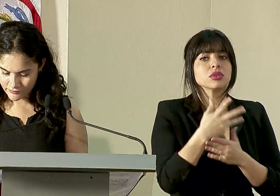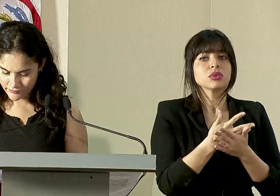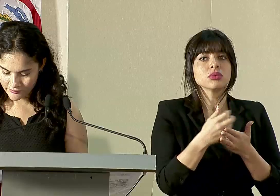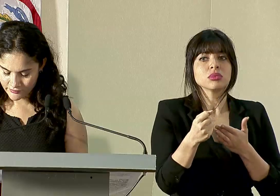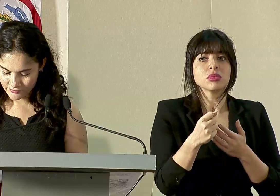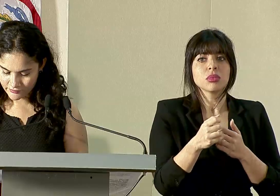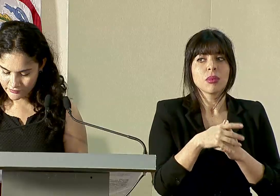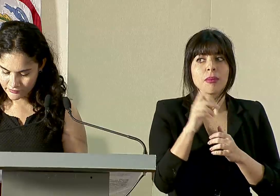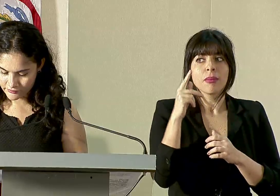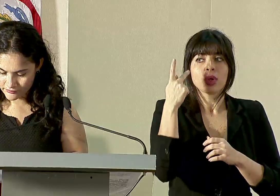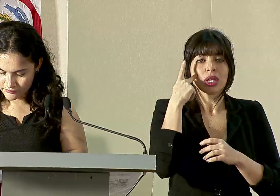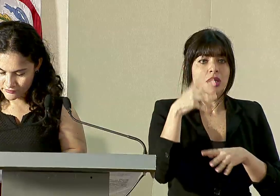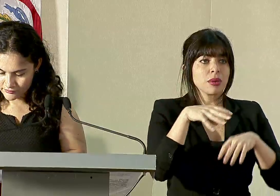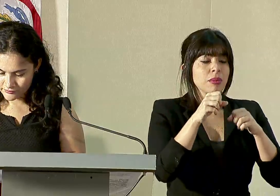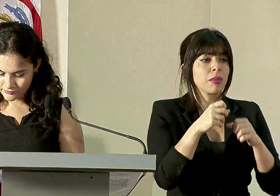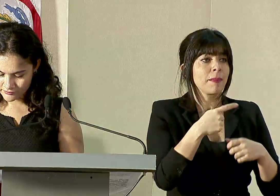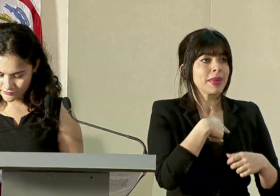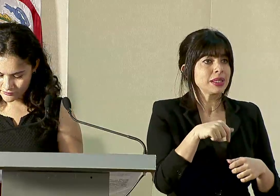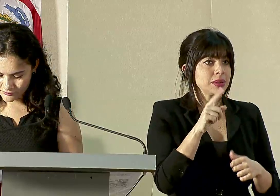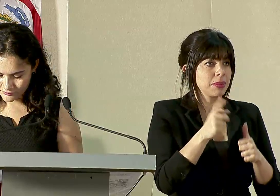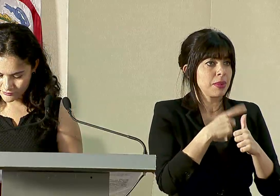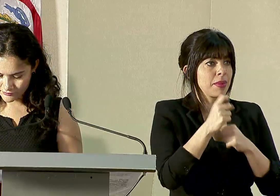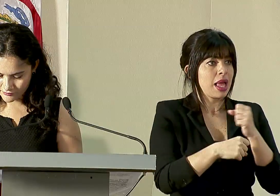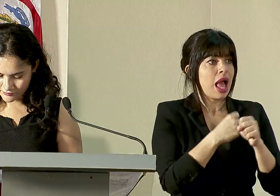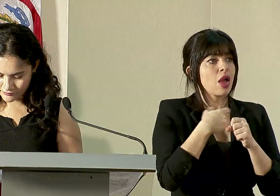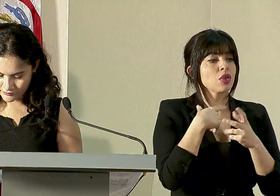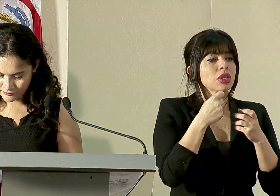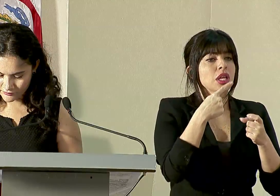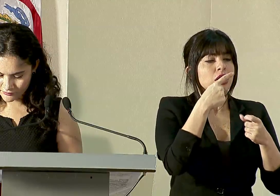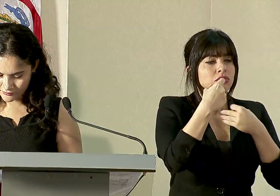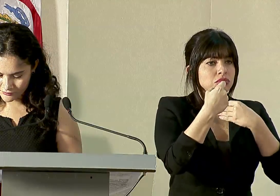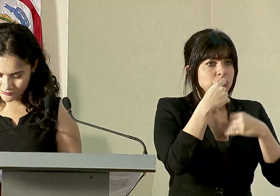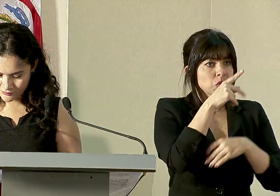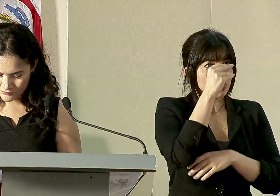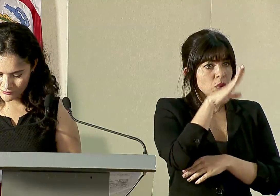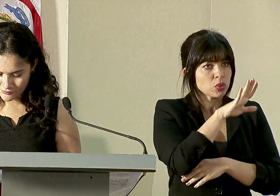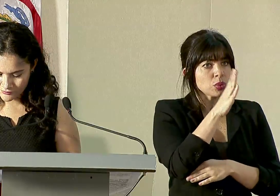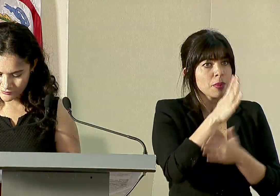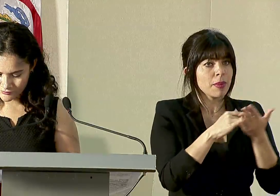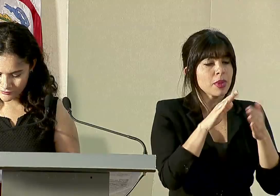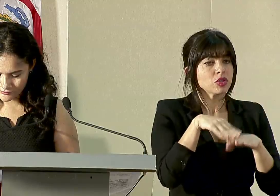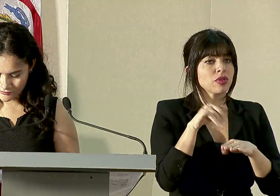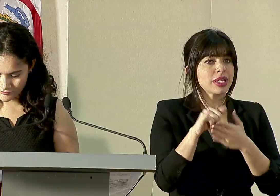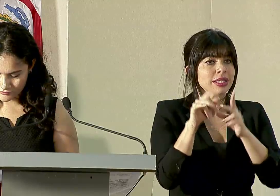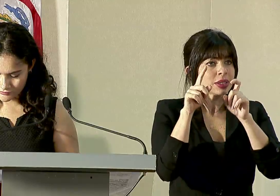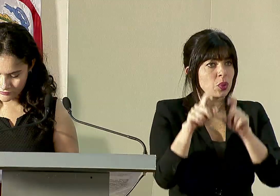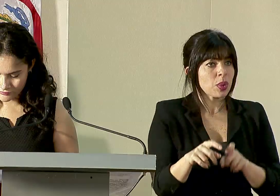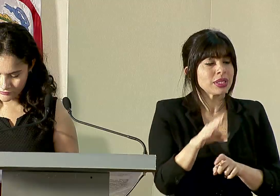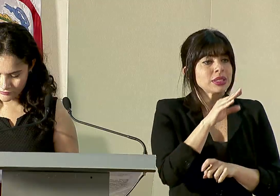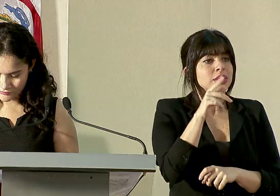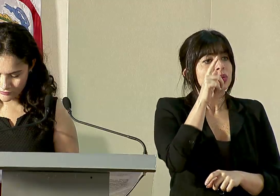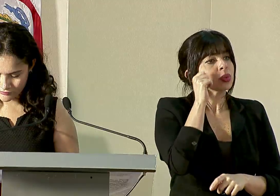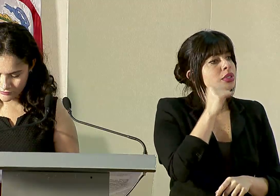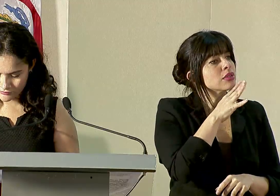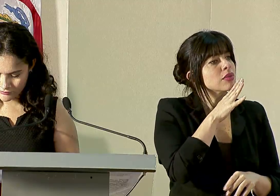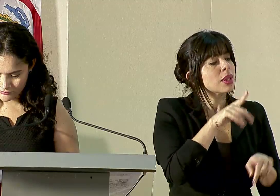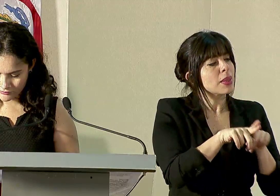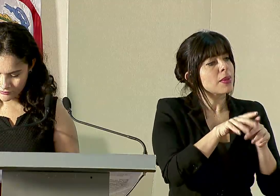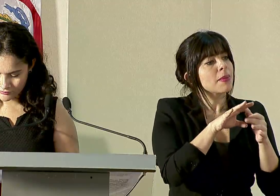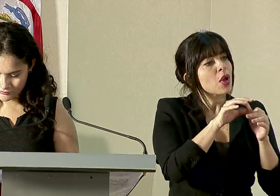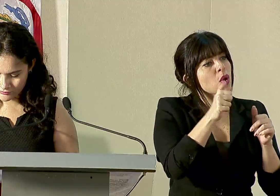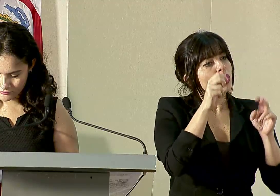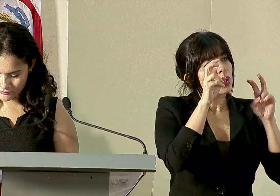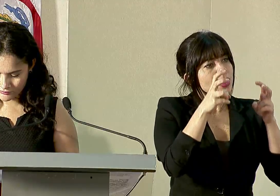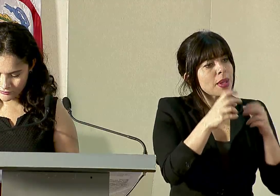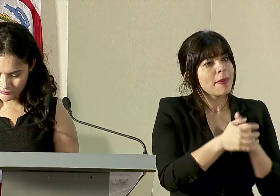caudado político con el que llegó a la presidencia en ese primer año entonces también quisiera una reacción de su parte de esas dos encuestas y don Luis hablando también usted tocó el